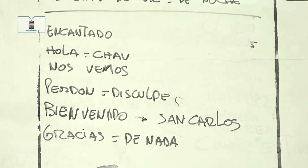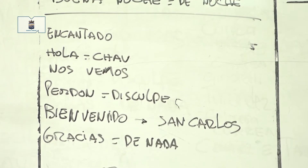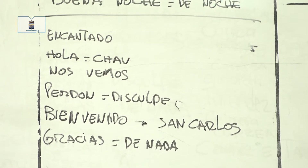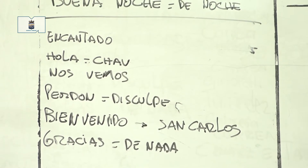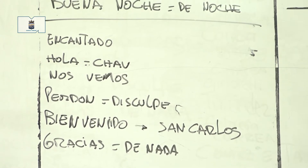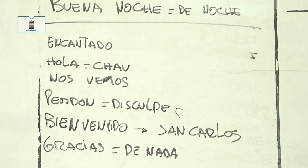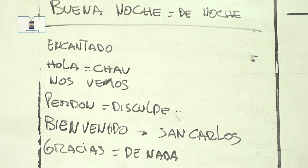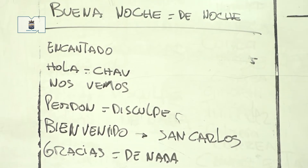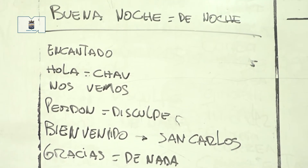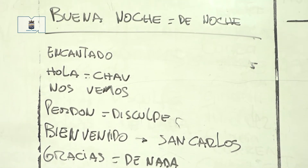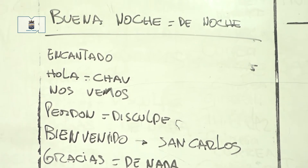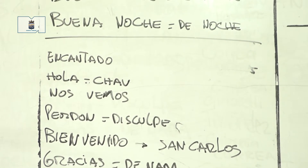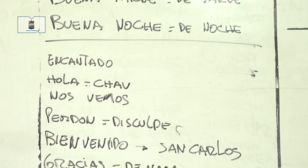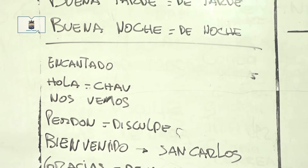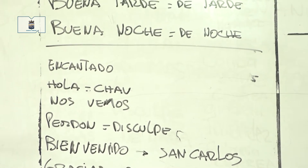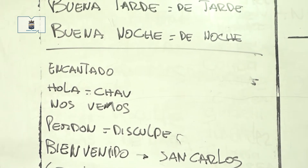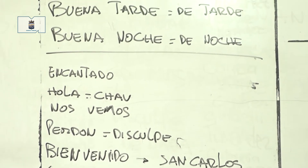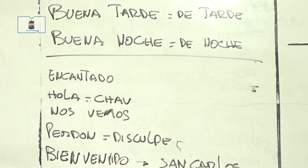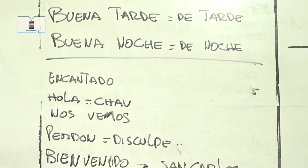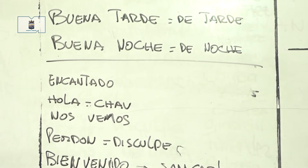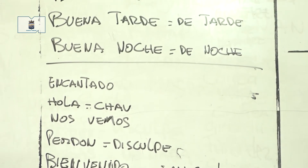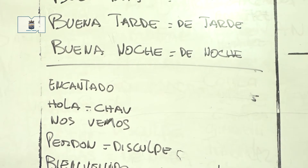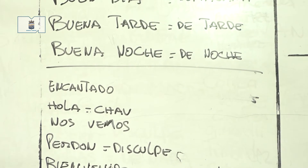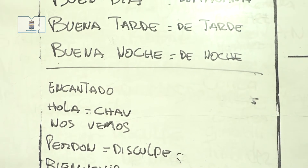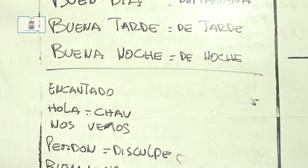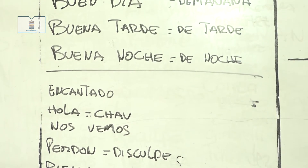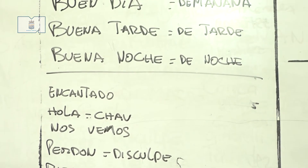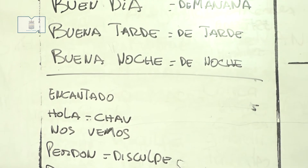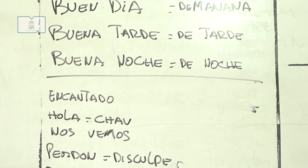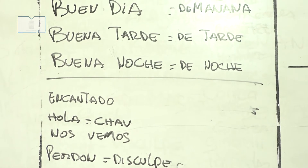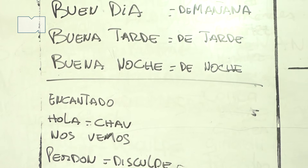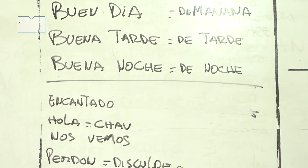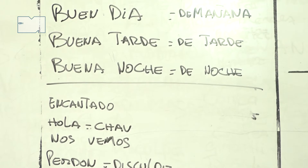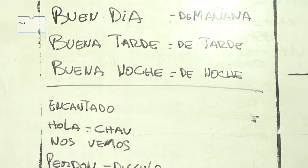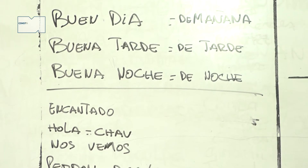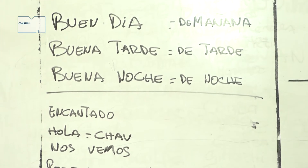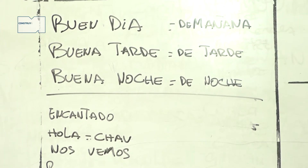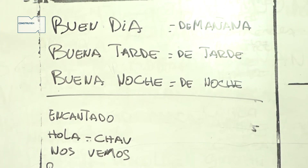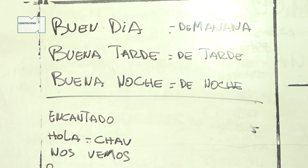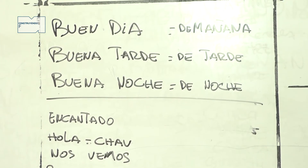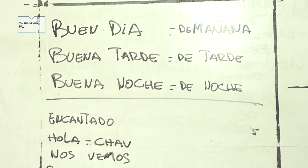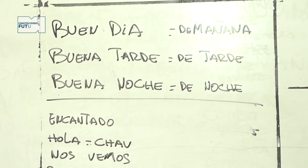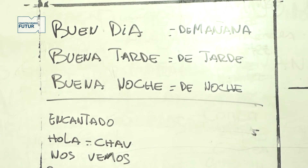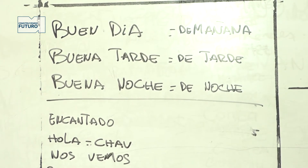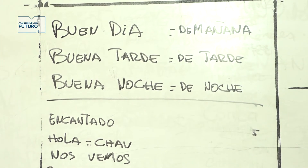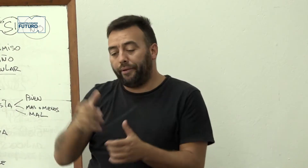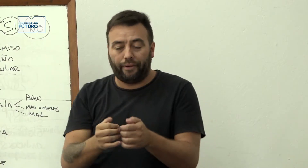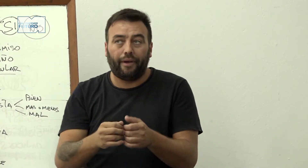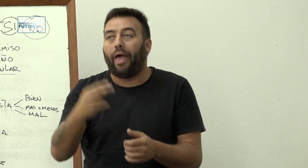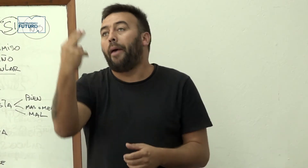poderse comunicar y de socializar, por supuesto. Entonces ese es el efecto, realmente ese es el efecto.